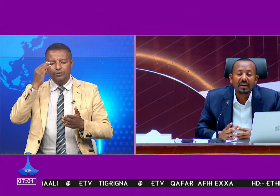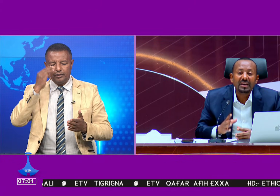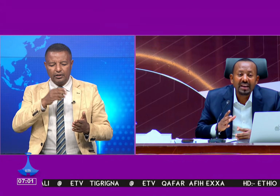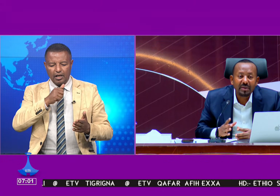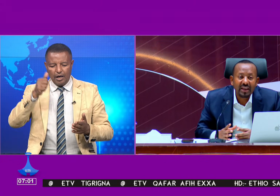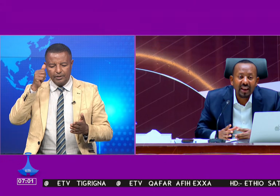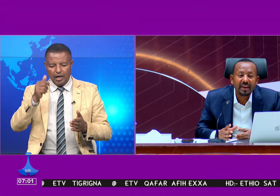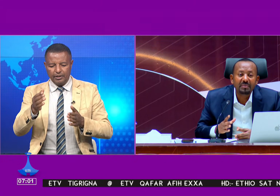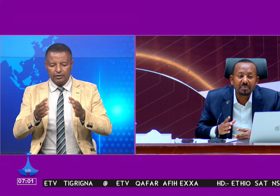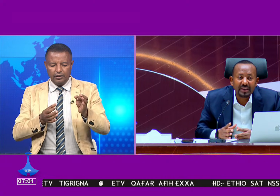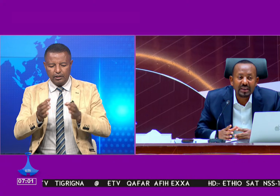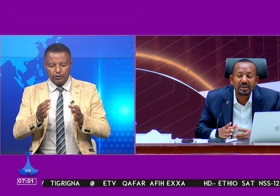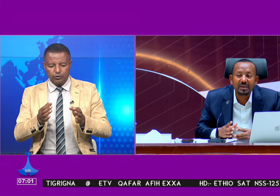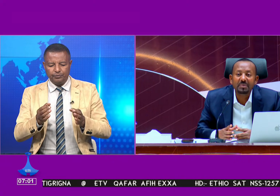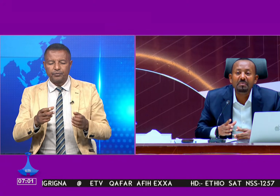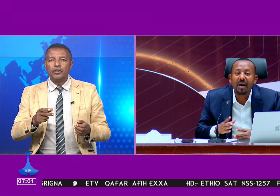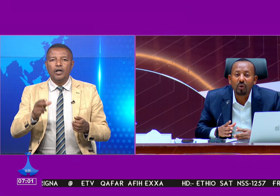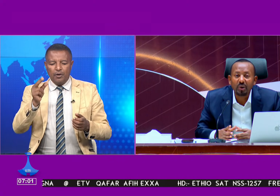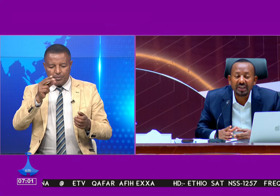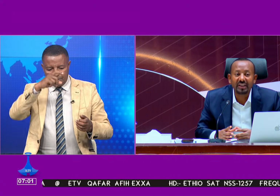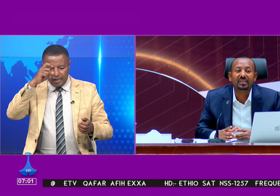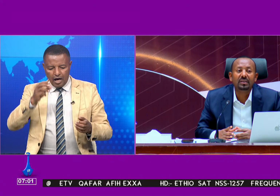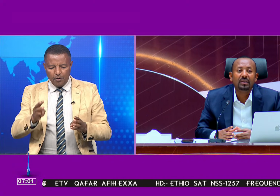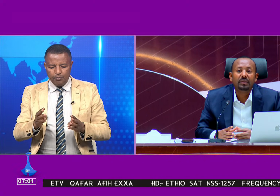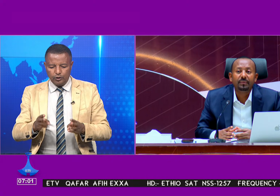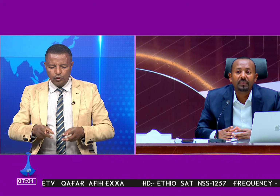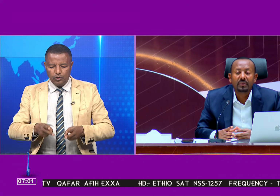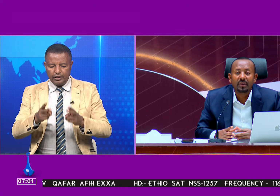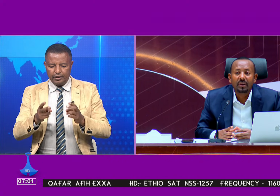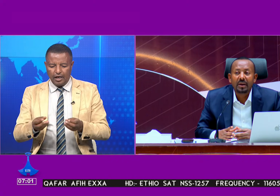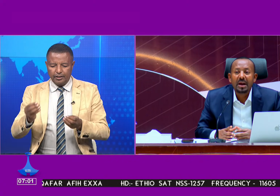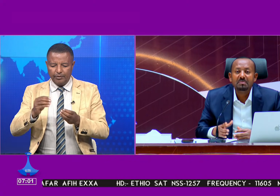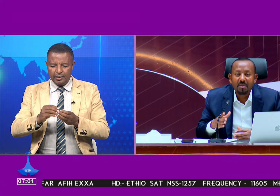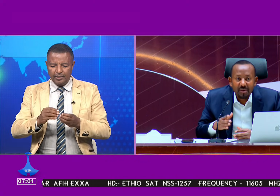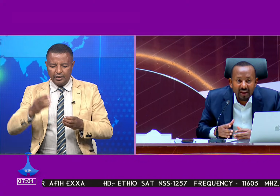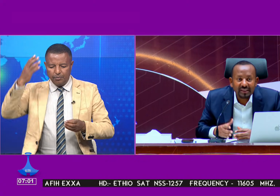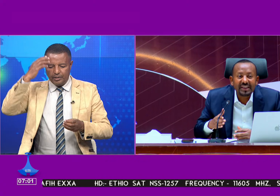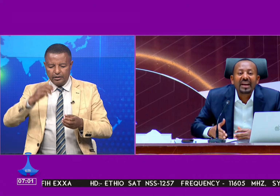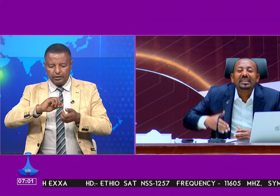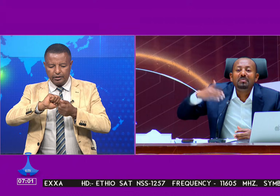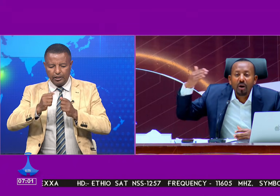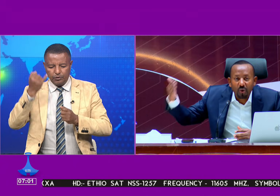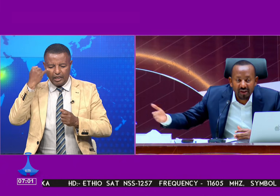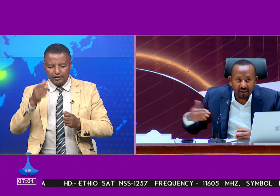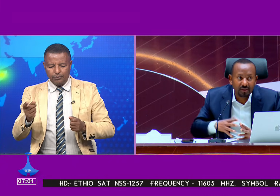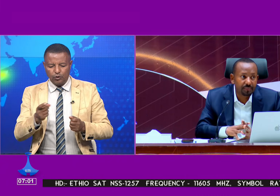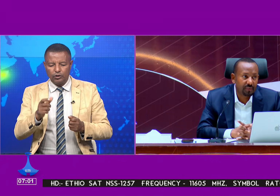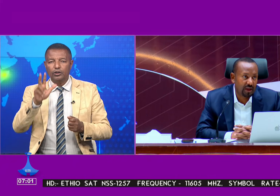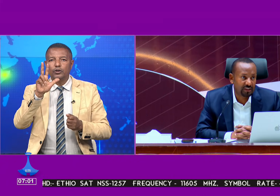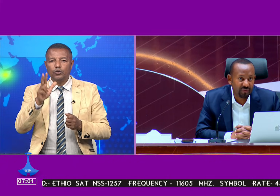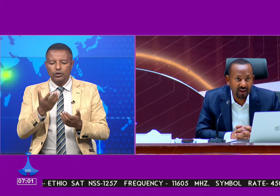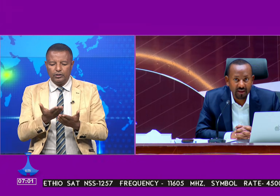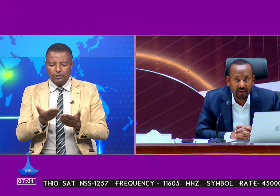ጠቅላይ ሚኒስትር አብይ አህመድ የገለጹ። በበጋ መስኖ እርሻ የመደመር መንግስት የለውጥ ሀሳብ